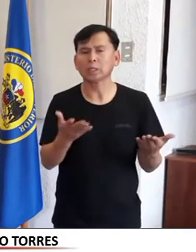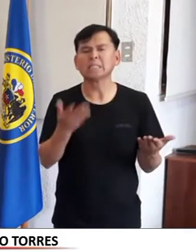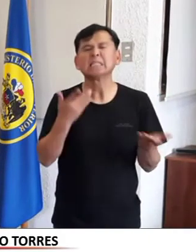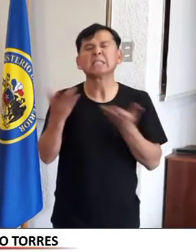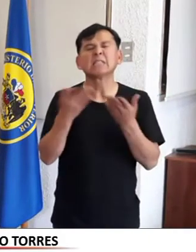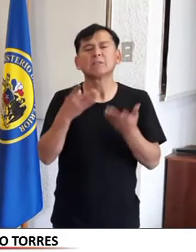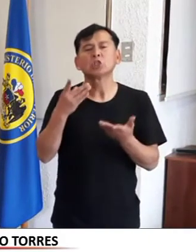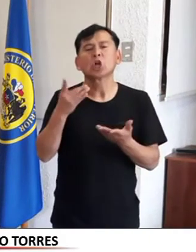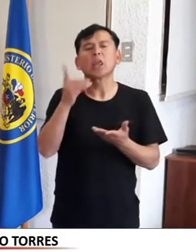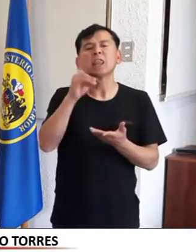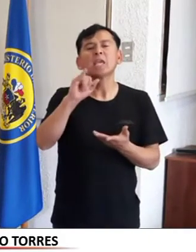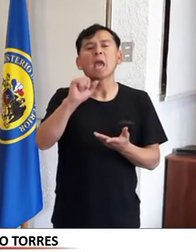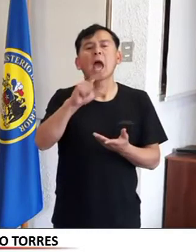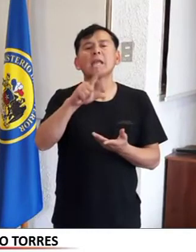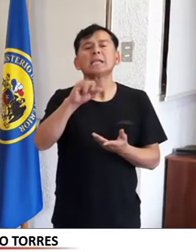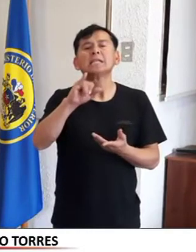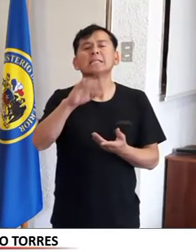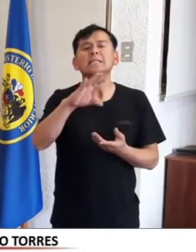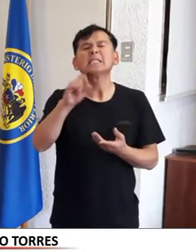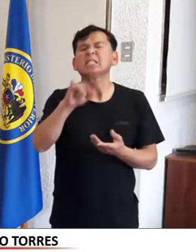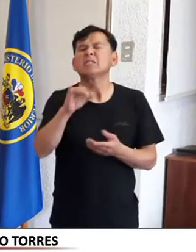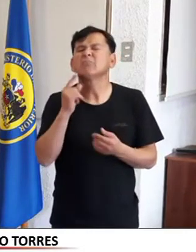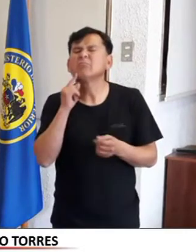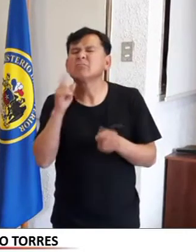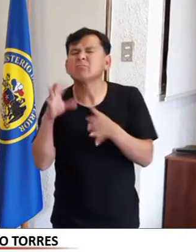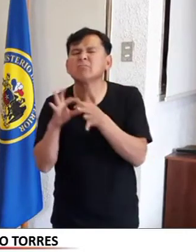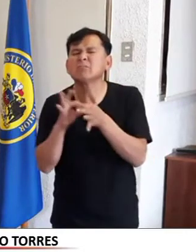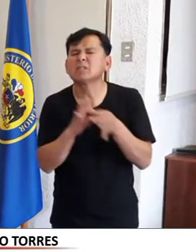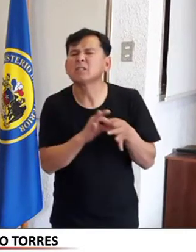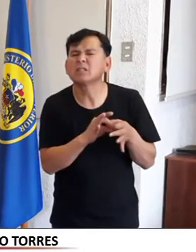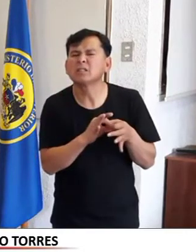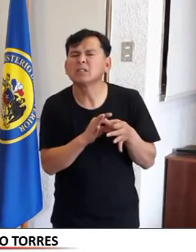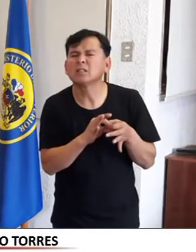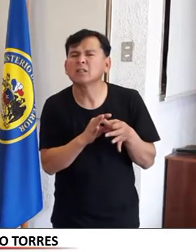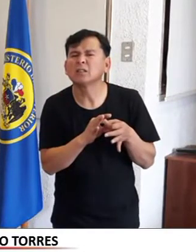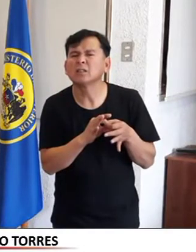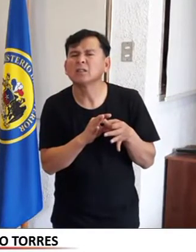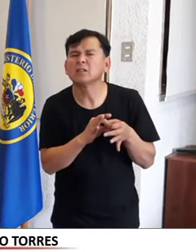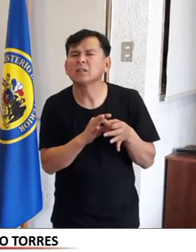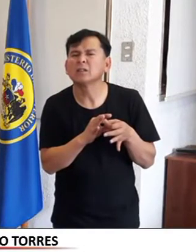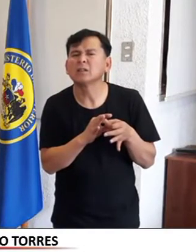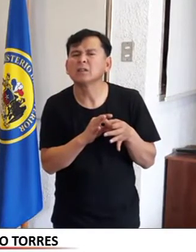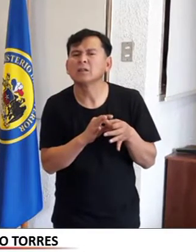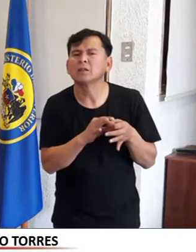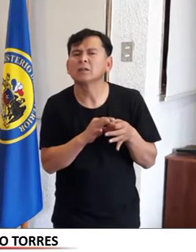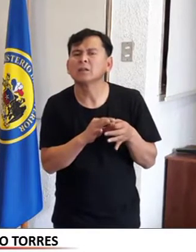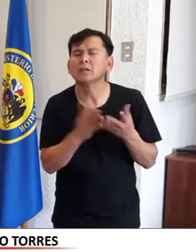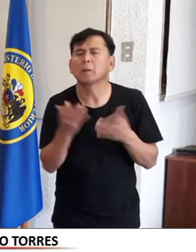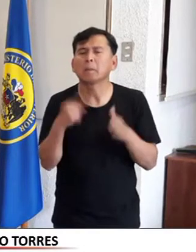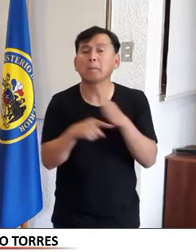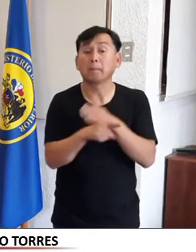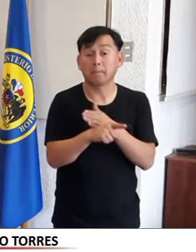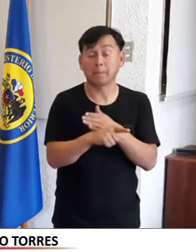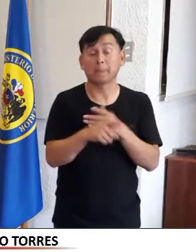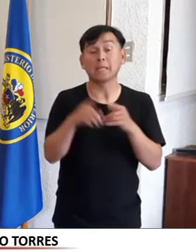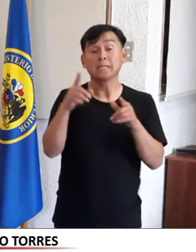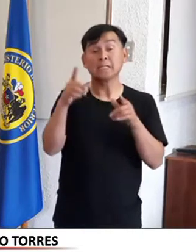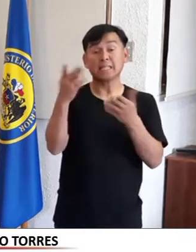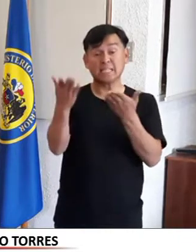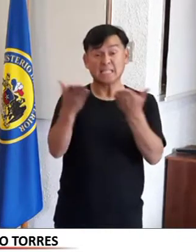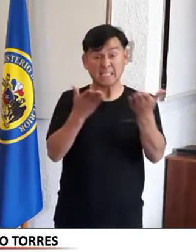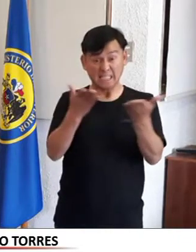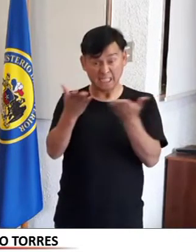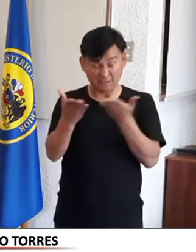de diálisis? ¿A qué se refieren con qué pasará con el servicio de diálisis? Bueno, los servicios